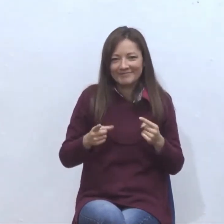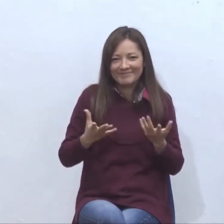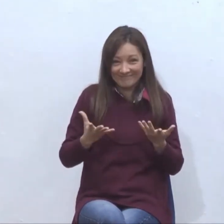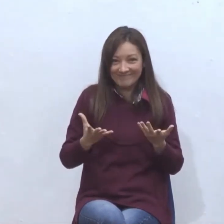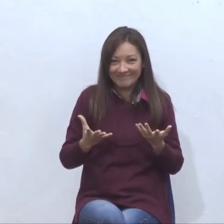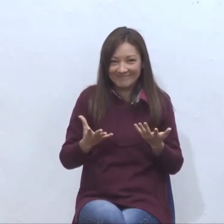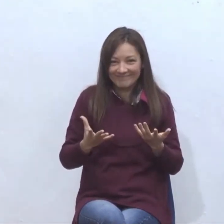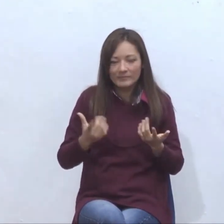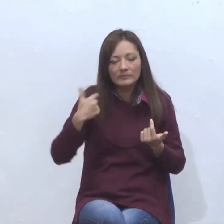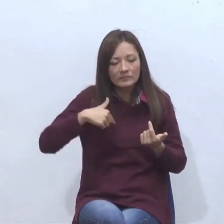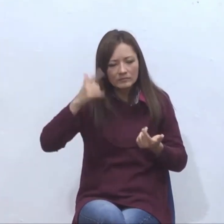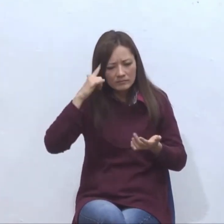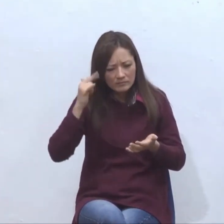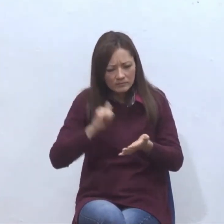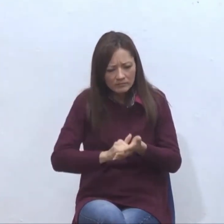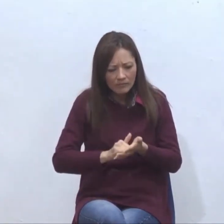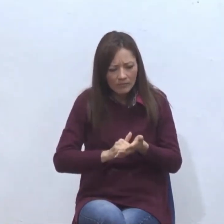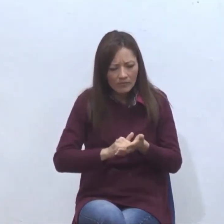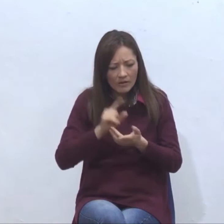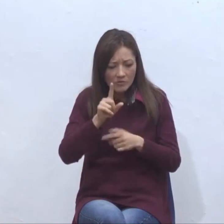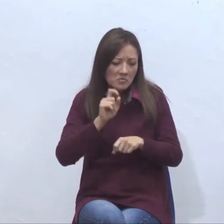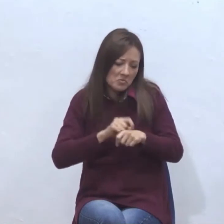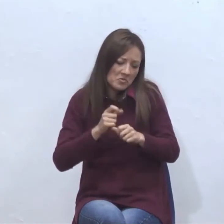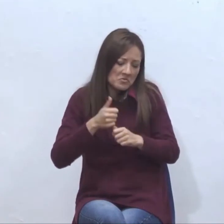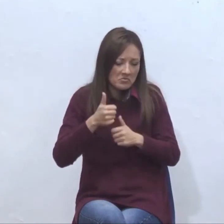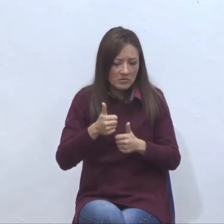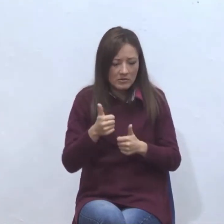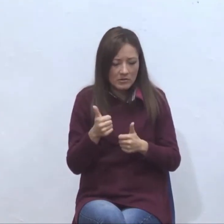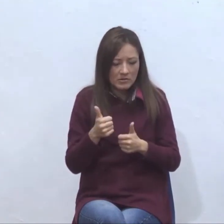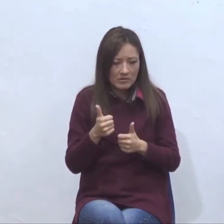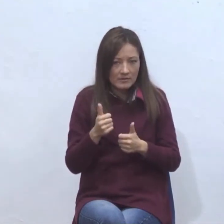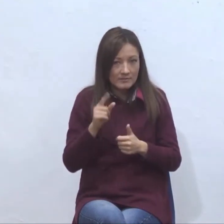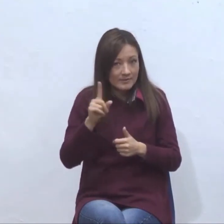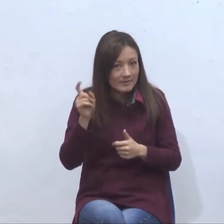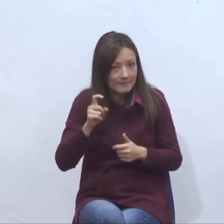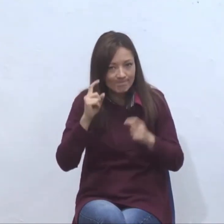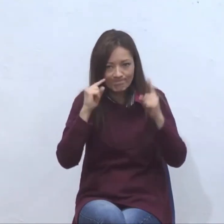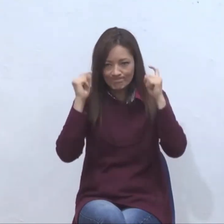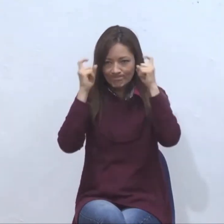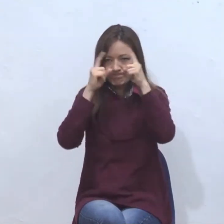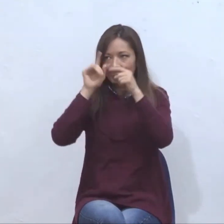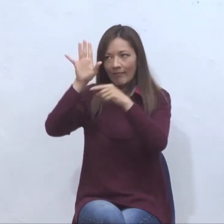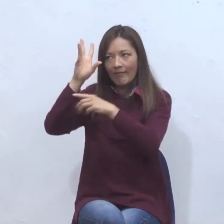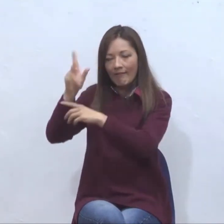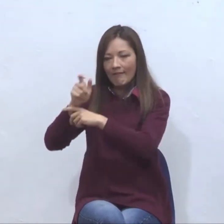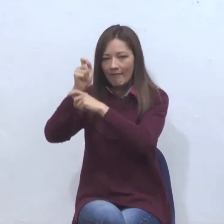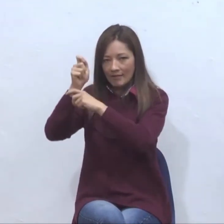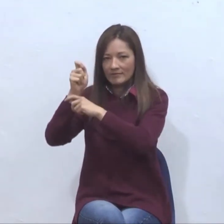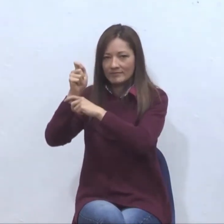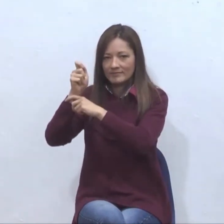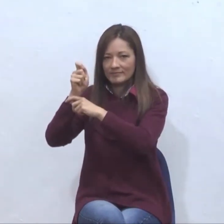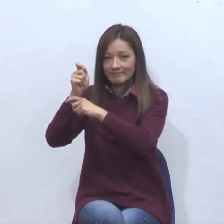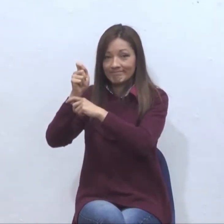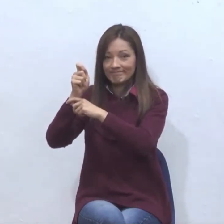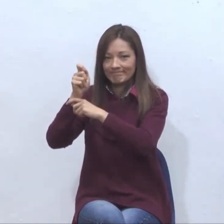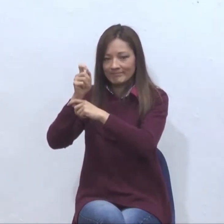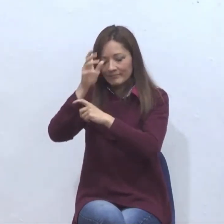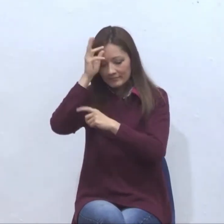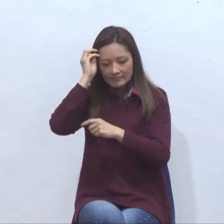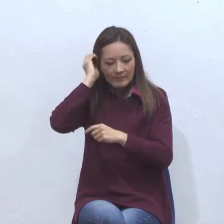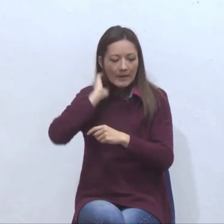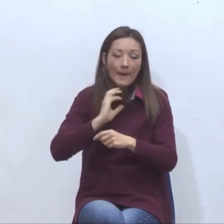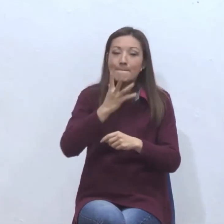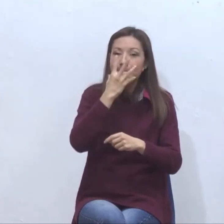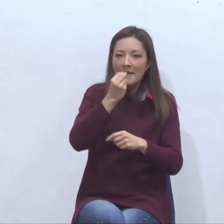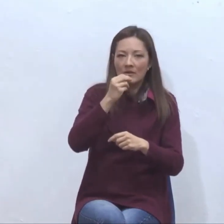Y creo que en alguna medida eso es bueno, si tenemos el pensamiento en Cristo Jesús. Es malo si usted